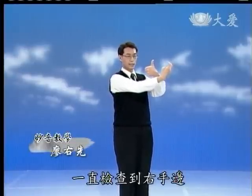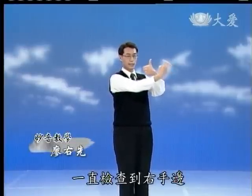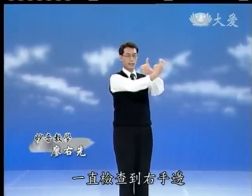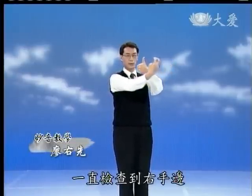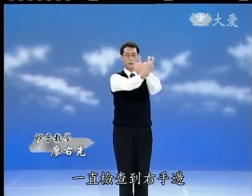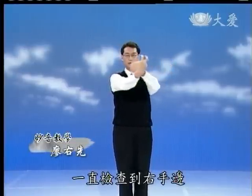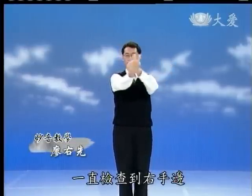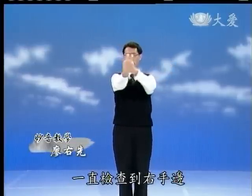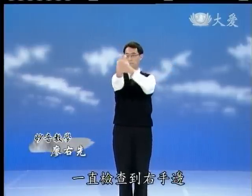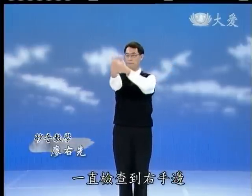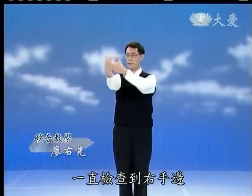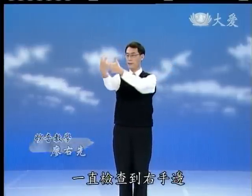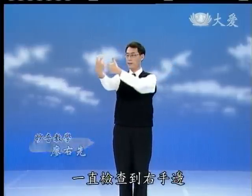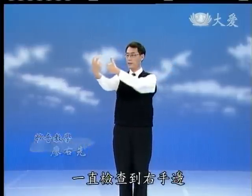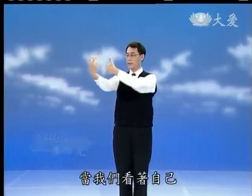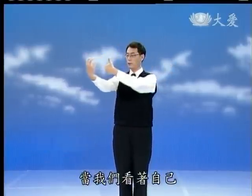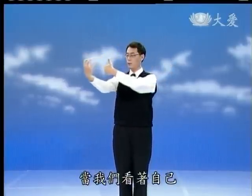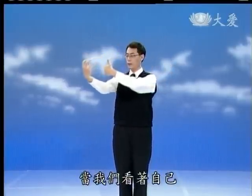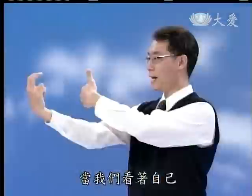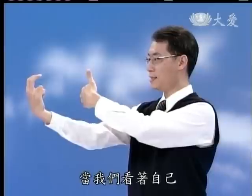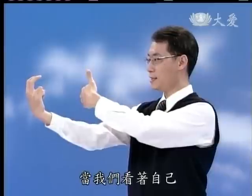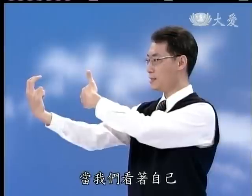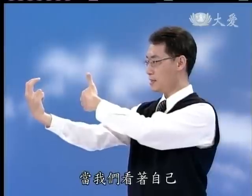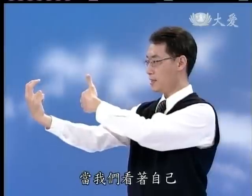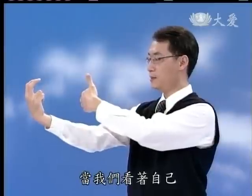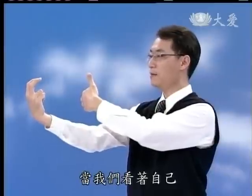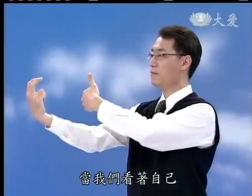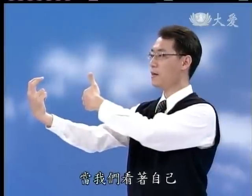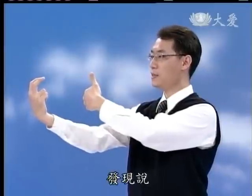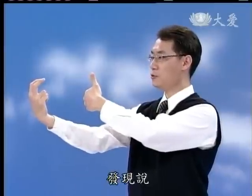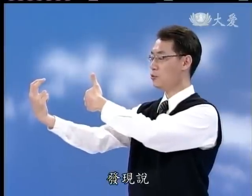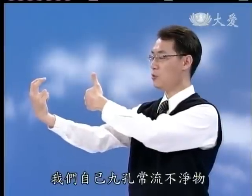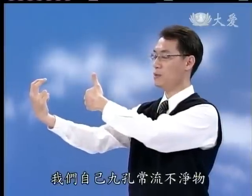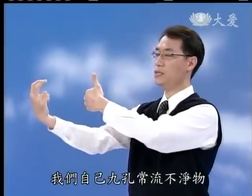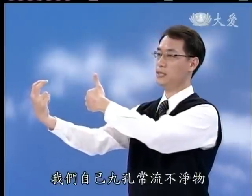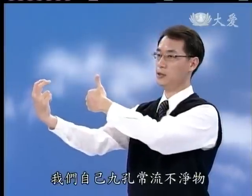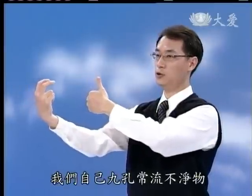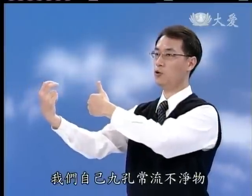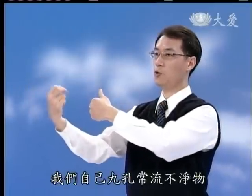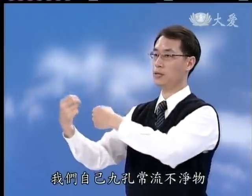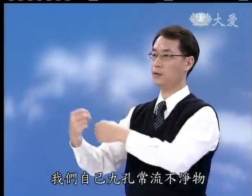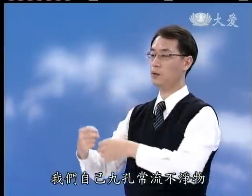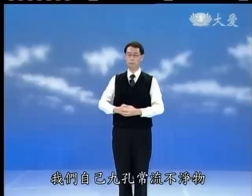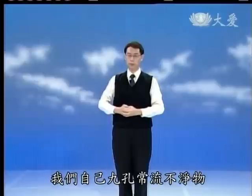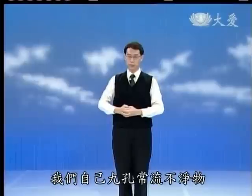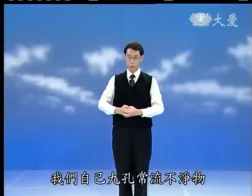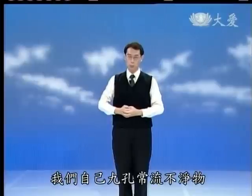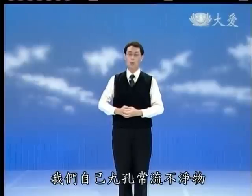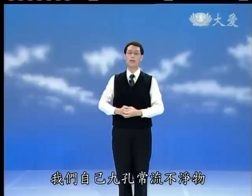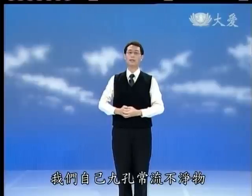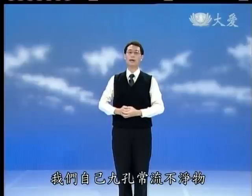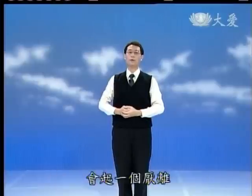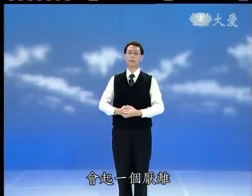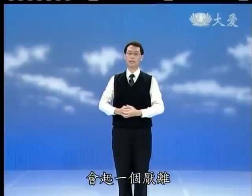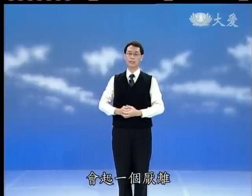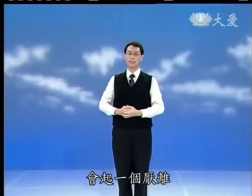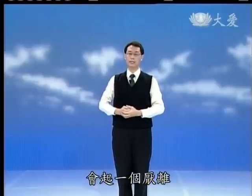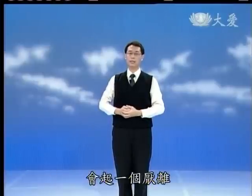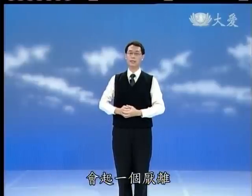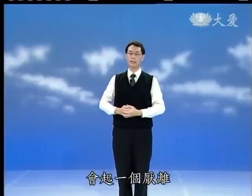检查到右手边。当我们看着自己，发现说我们自己九孔长流不净物，那会起一个